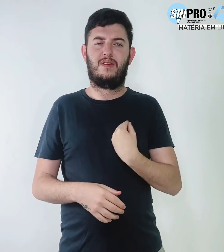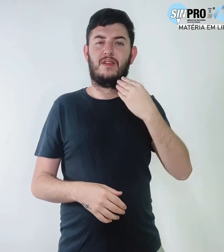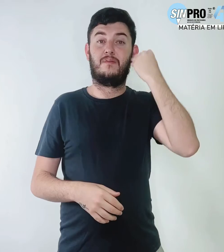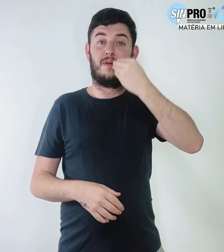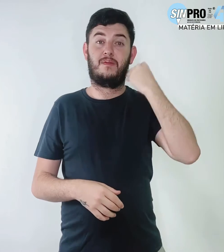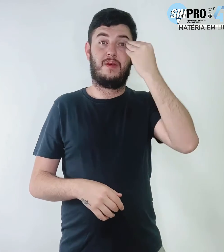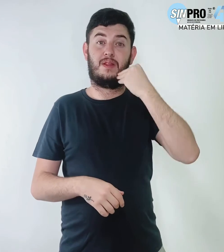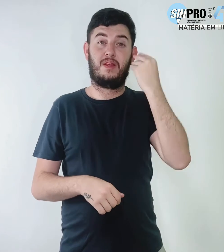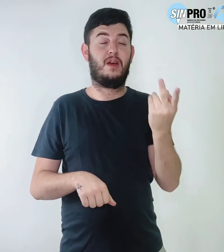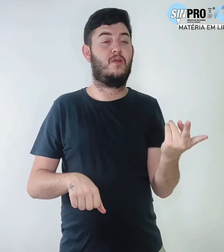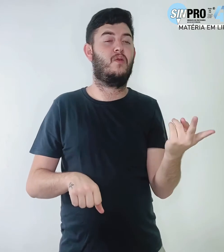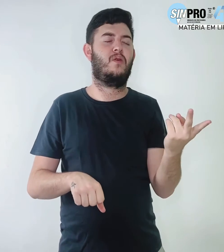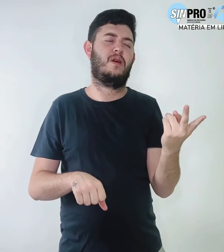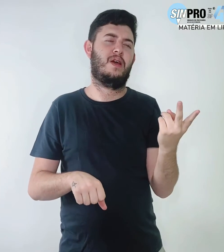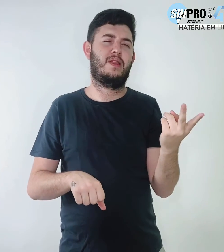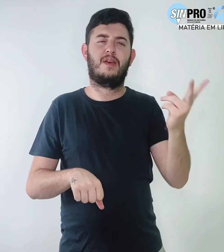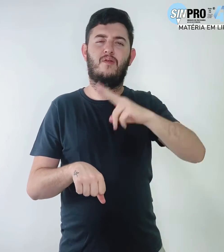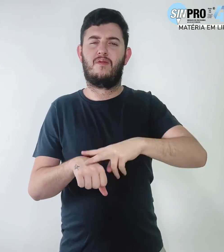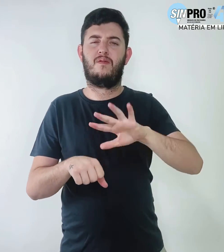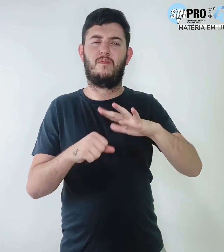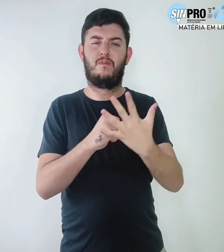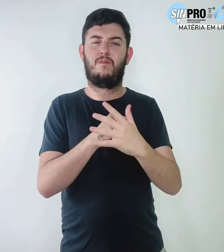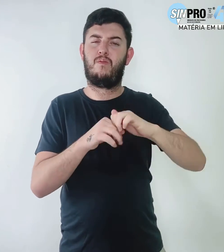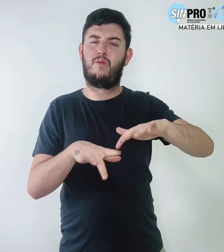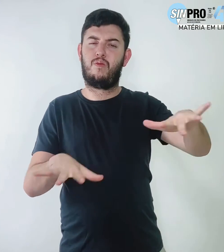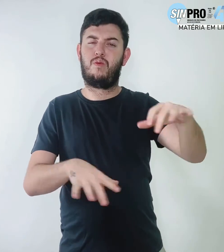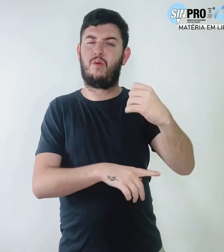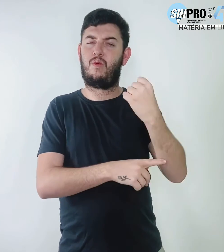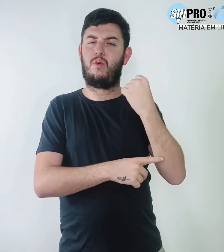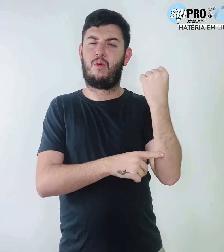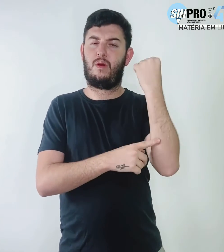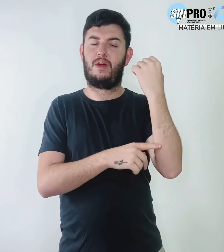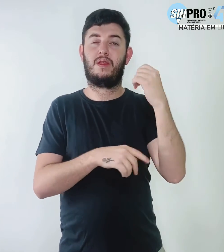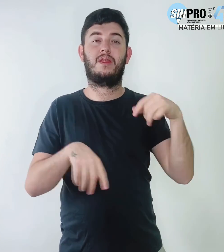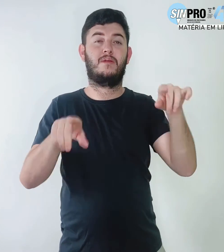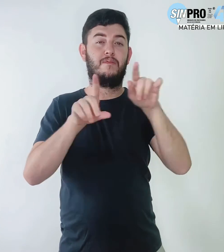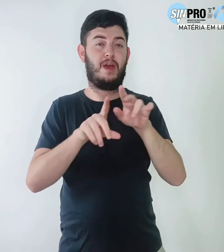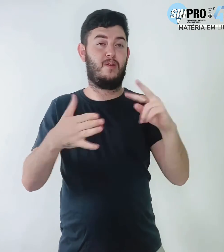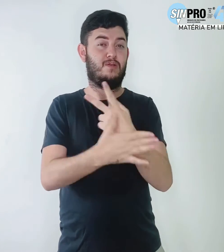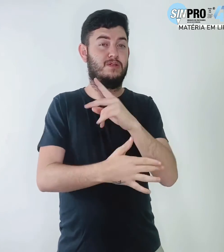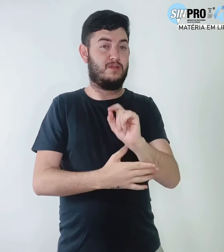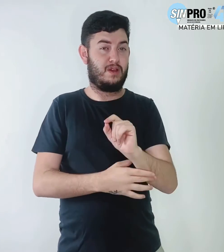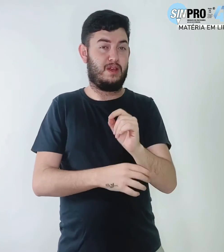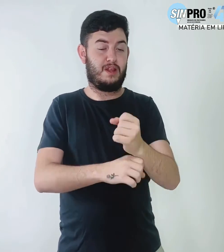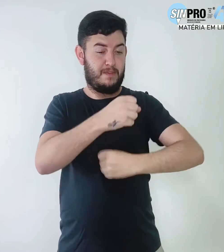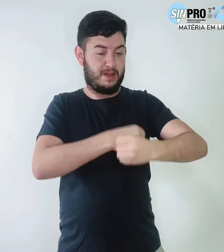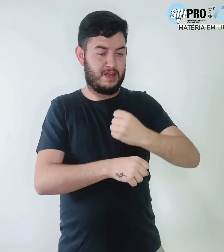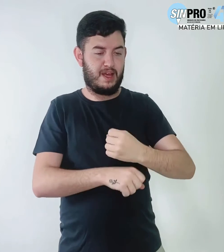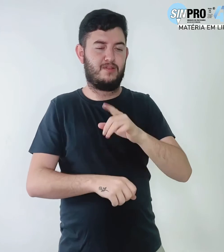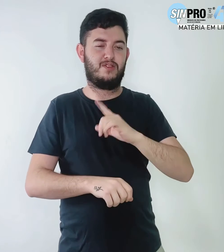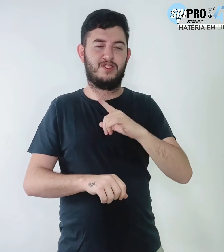a segunda onda. O país inteiro teve algumas subidas e descidas no ano